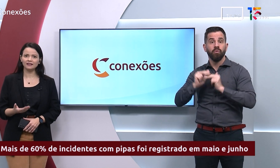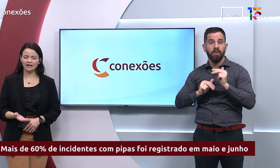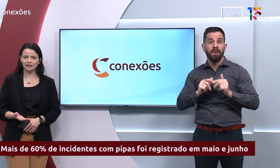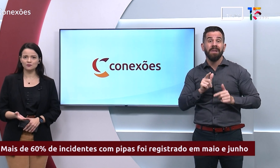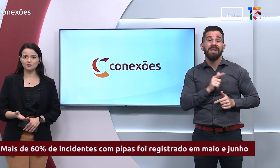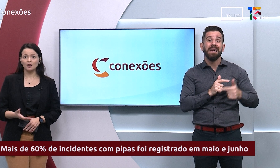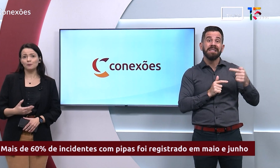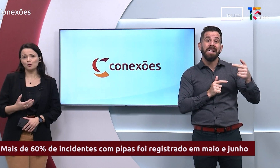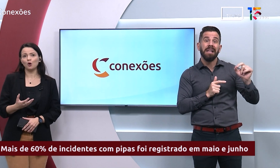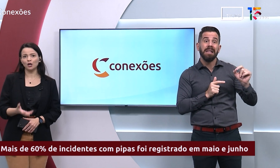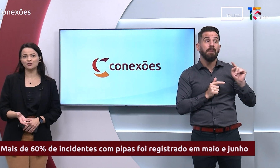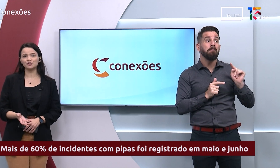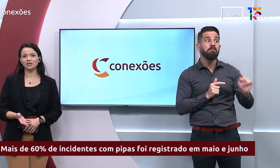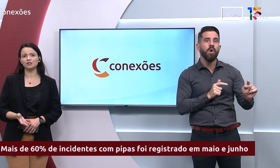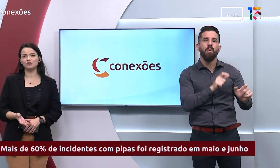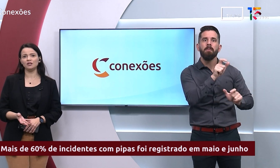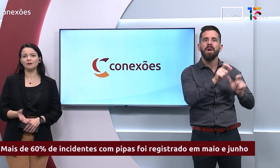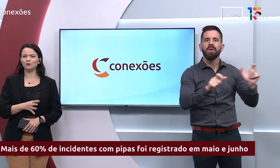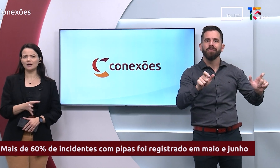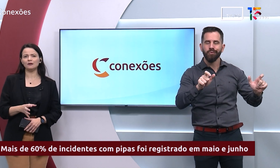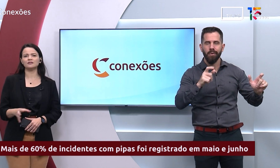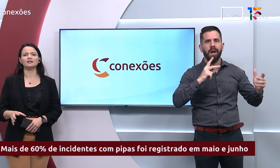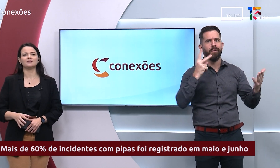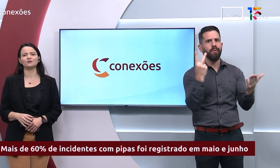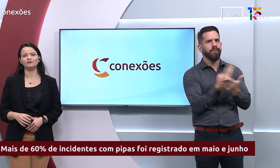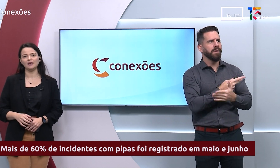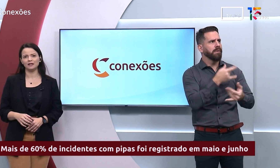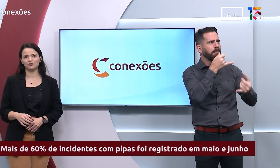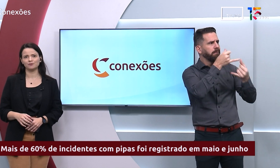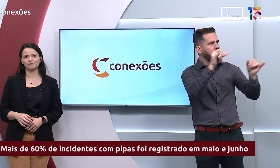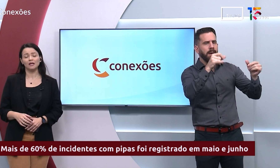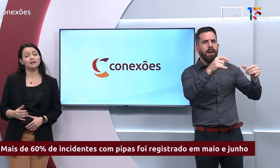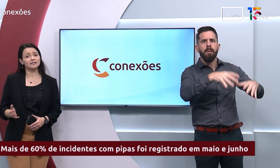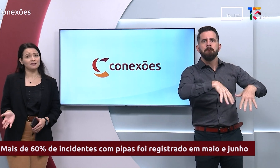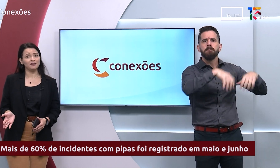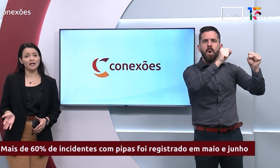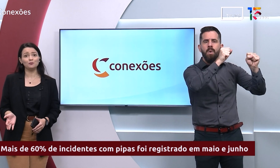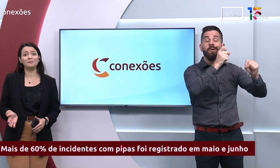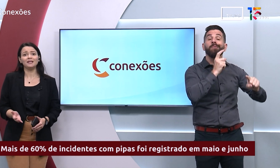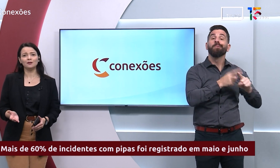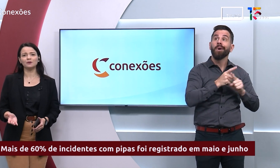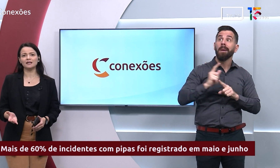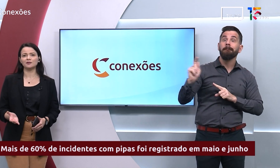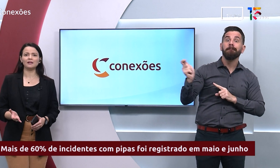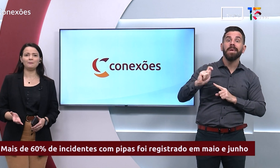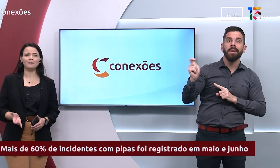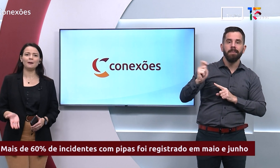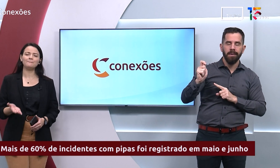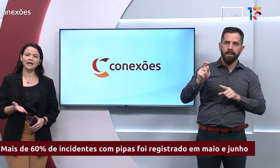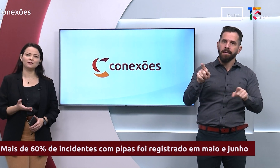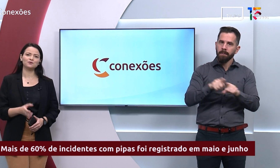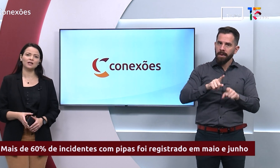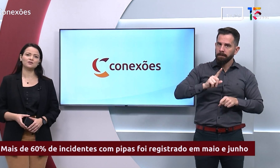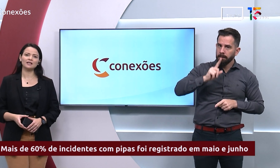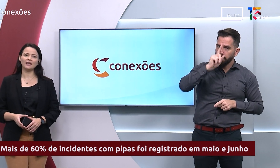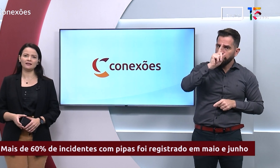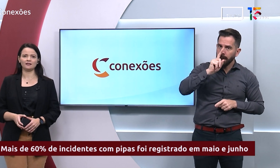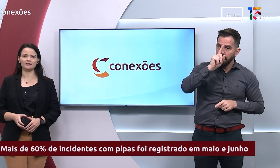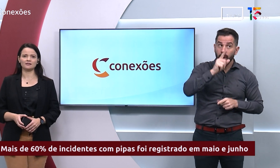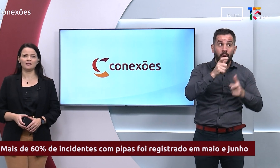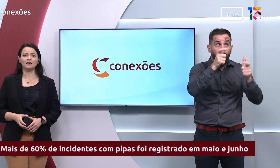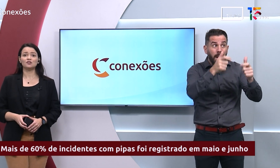foram afetados por corte de energia por causa dessa atividade. Sem falar do perigo que é soltar pipa perto de